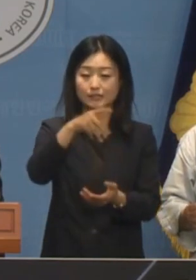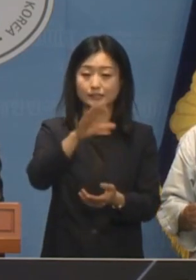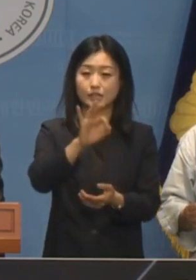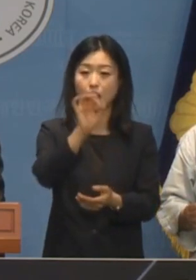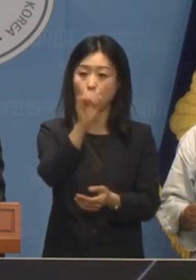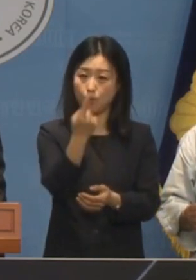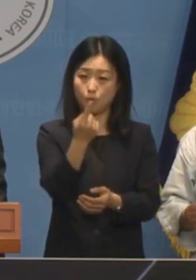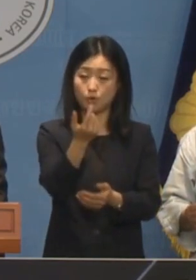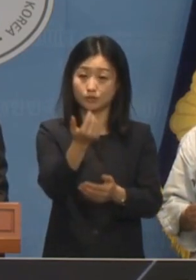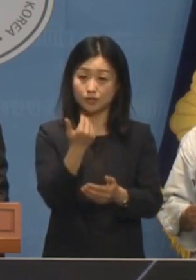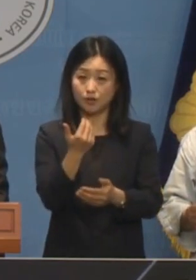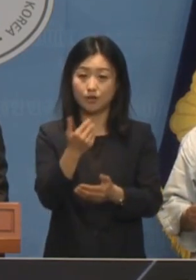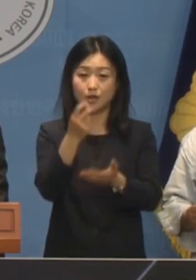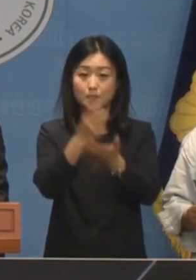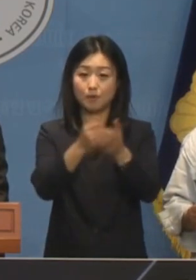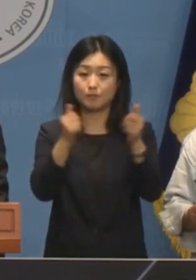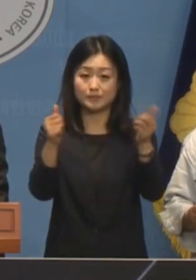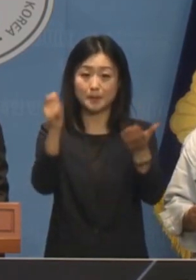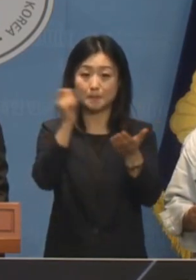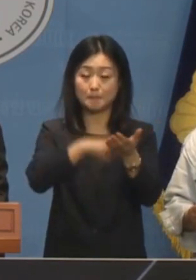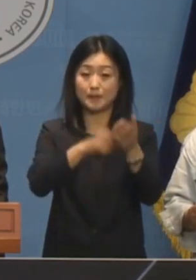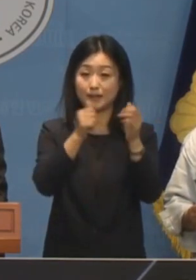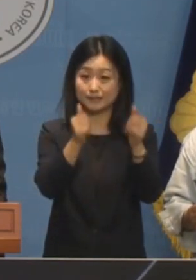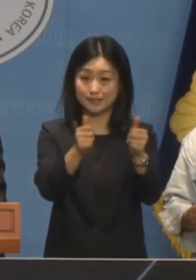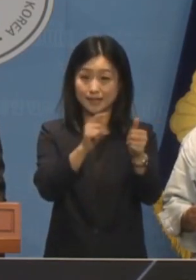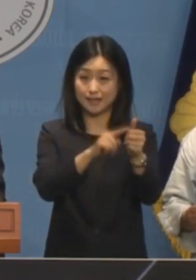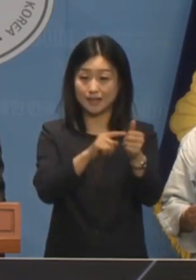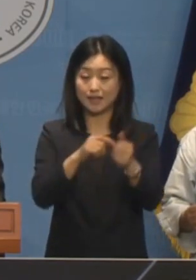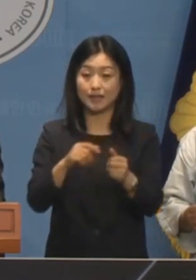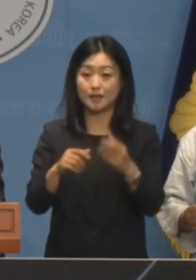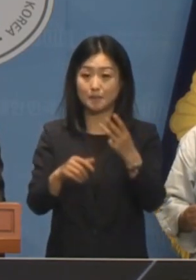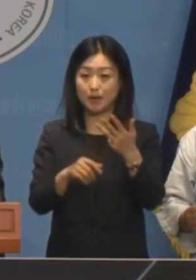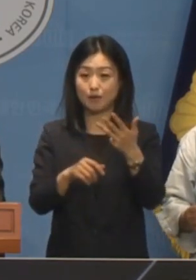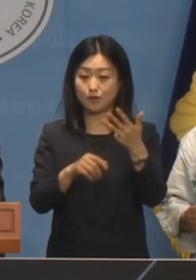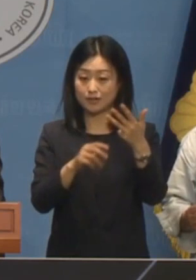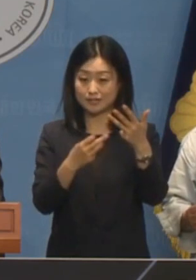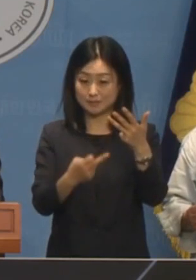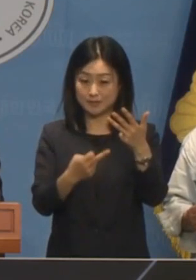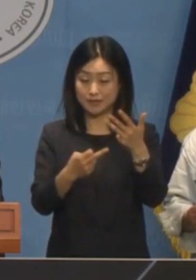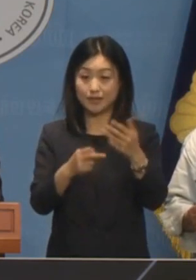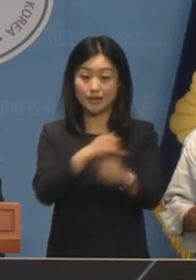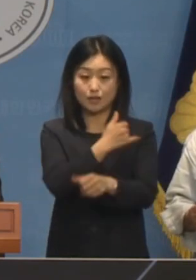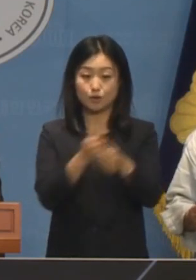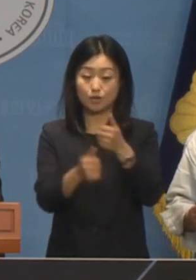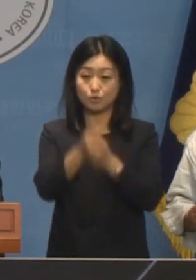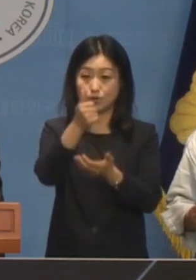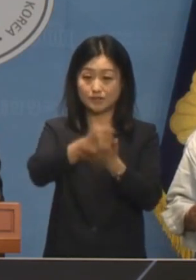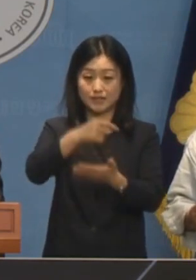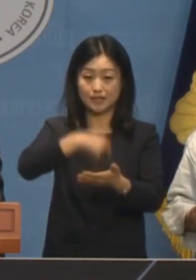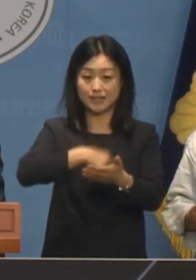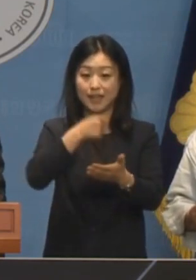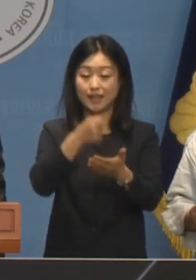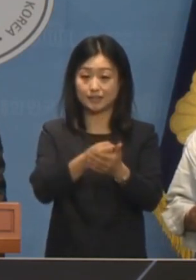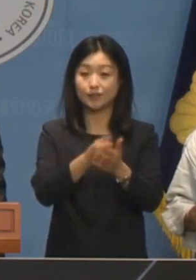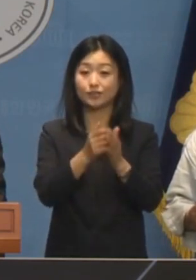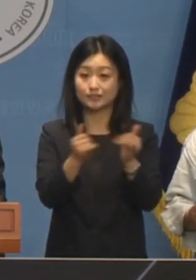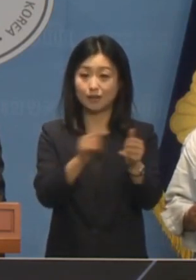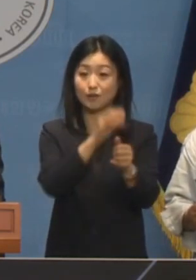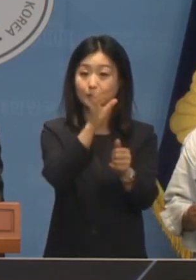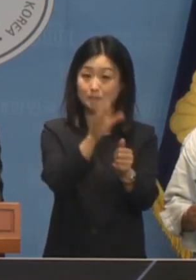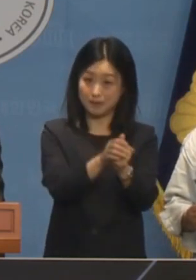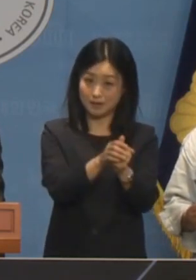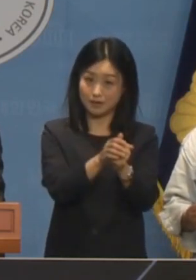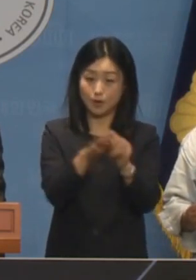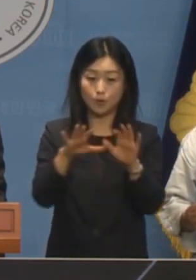전 헌법재판관이 지난 8월 12일 인권위원장 후보로 지명돼 오늘 인사청문회 절차를 밟고 있기